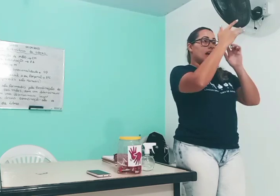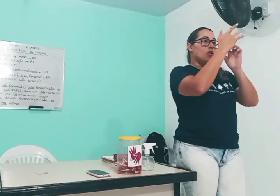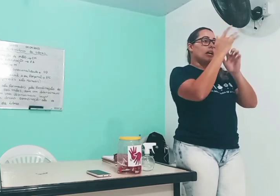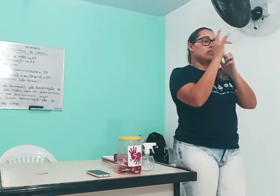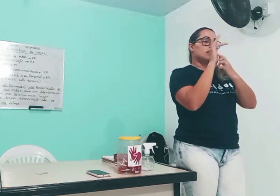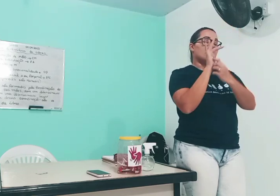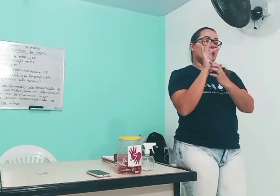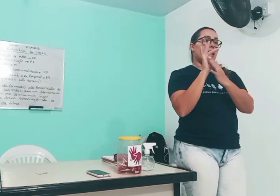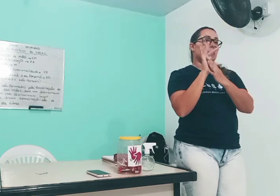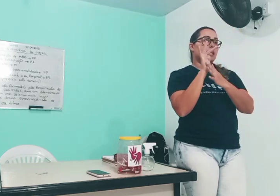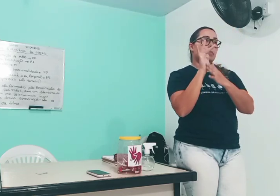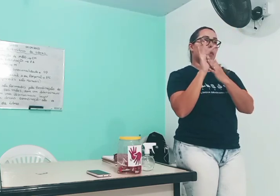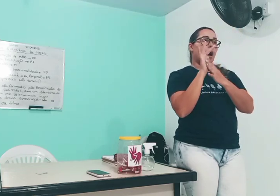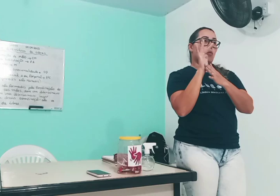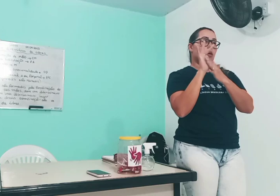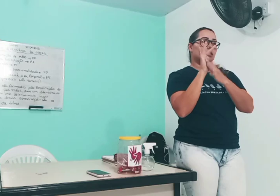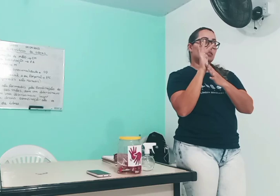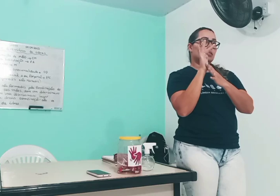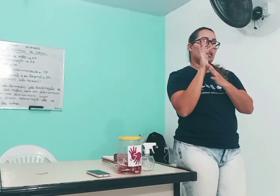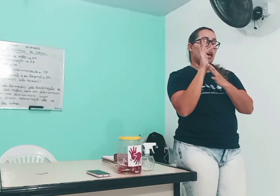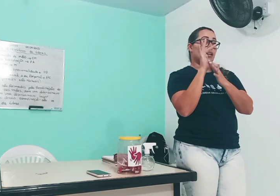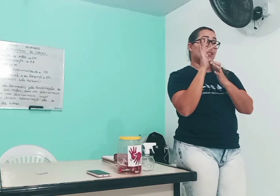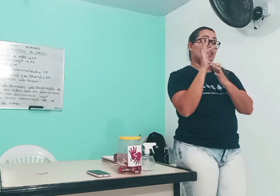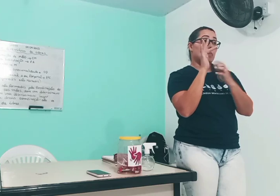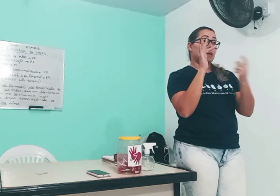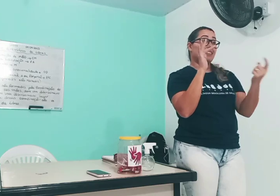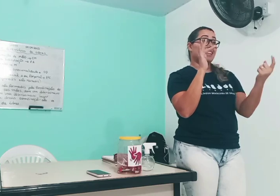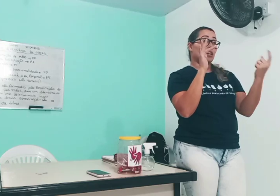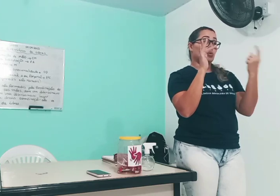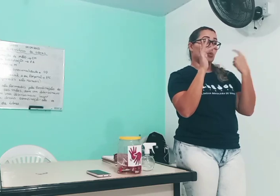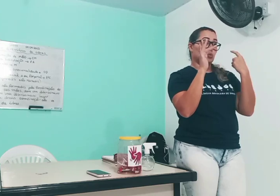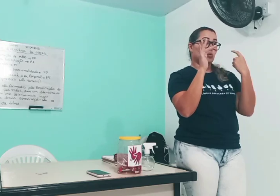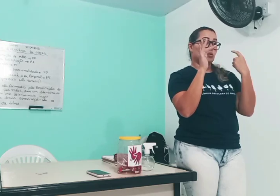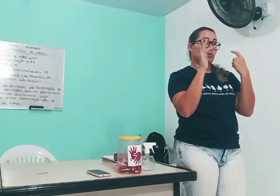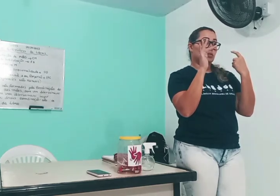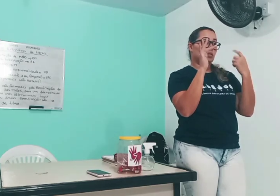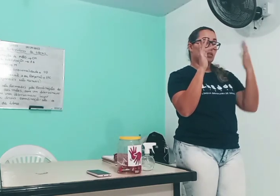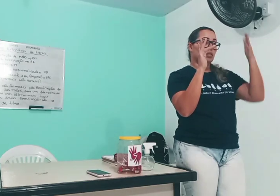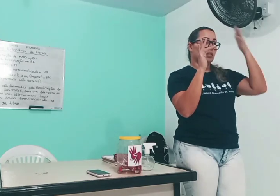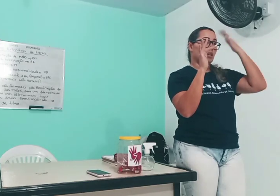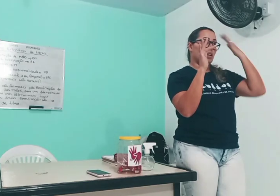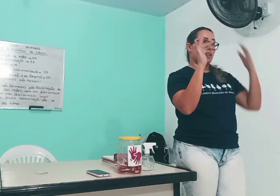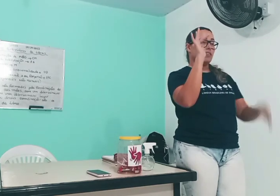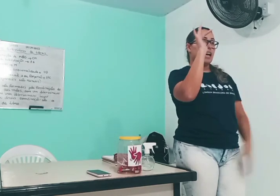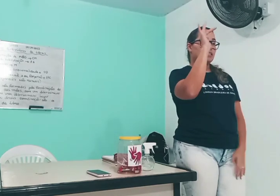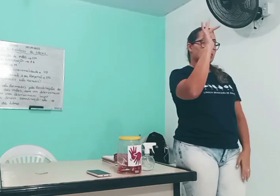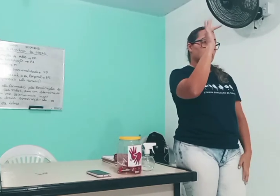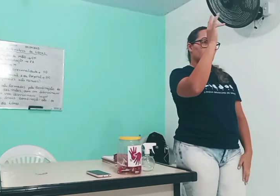Eu quero dizer que a minha palma, ela está para dentro. Então, ela vai ficar assim, ó.